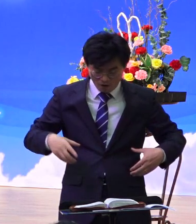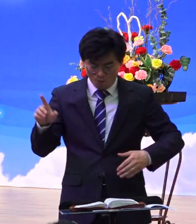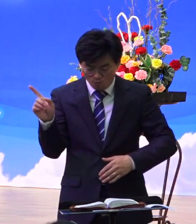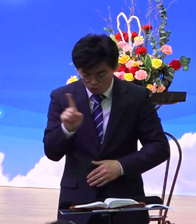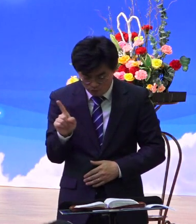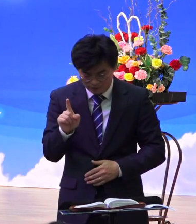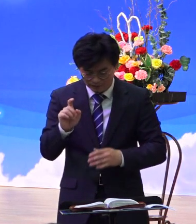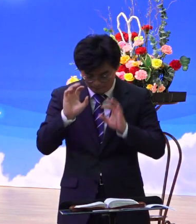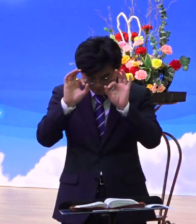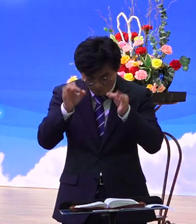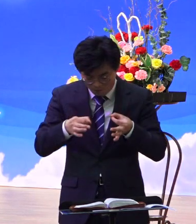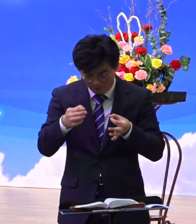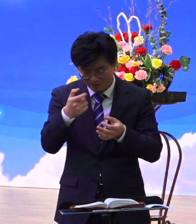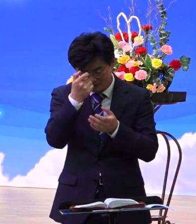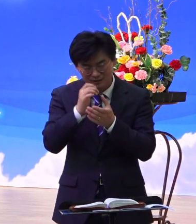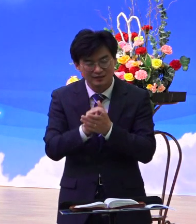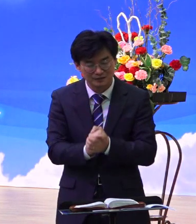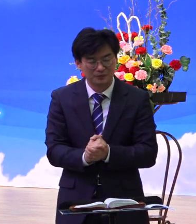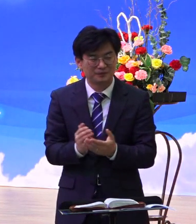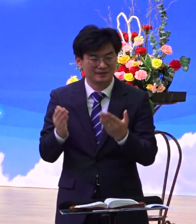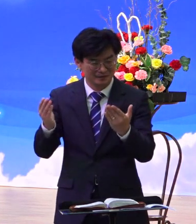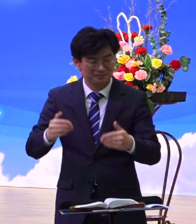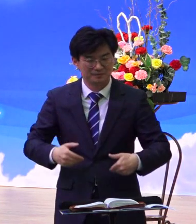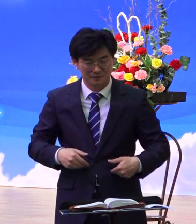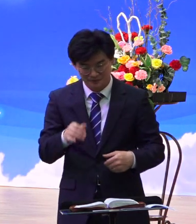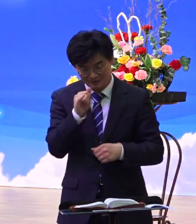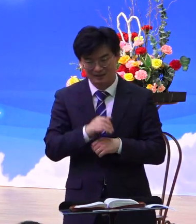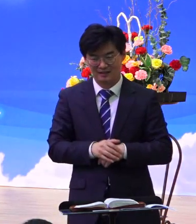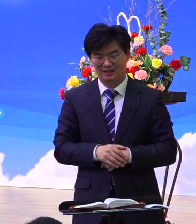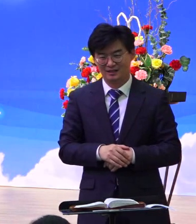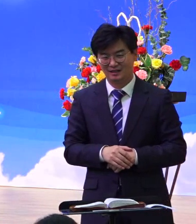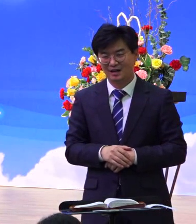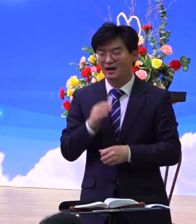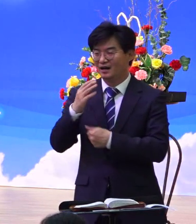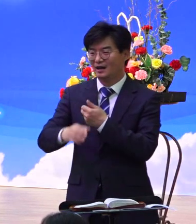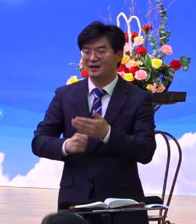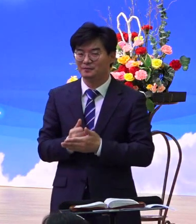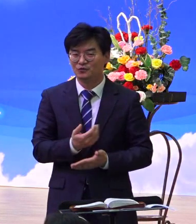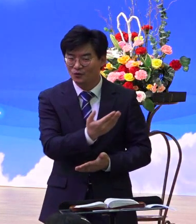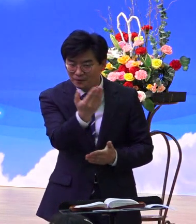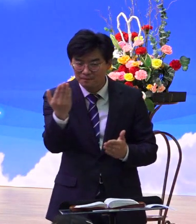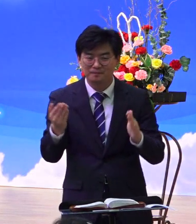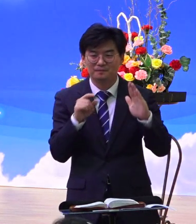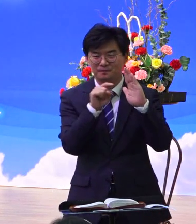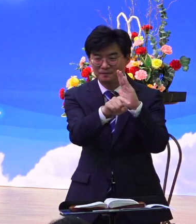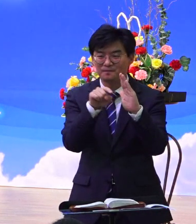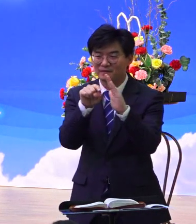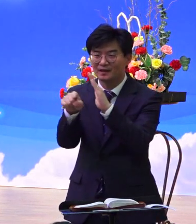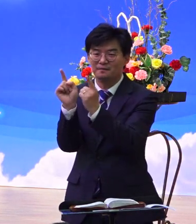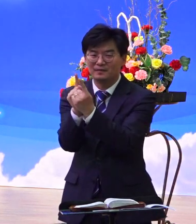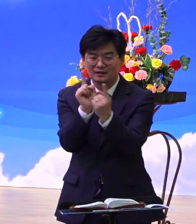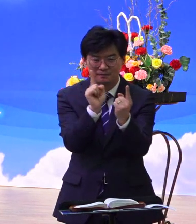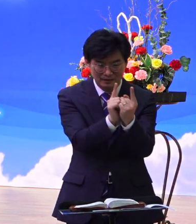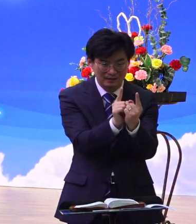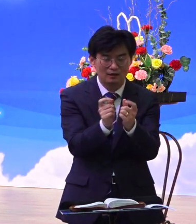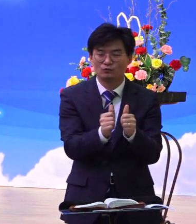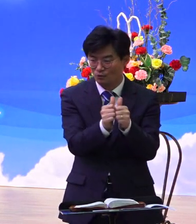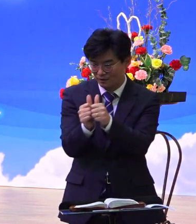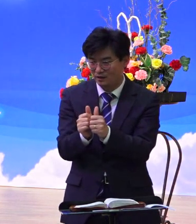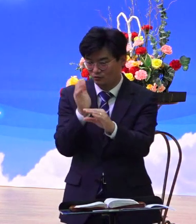있기를 바랍니다. 그럼 여러분들을 통해서 하나님께서 일하시고 여러분의 가정의